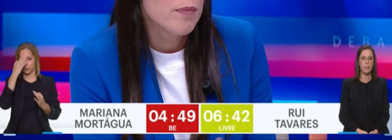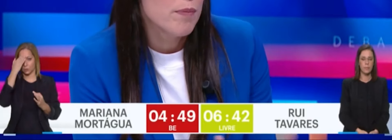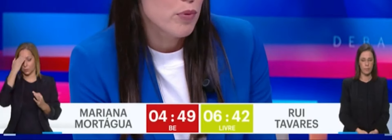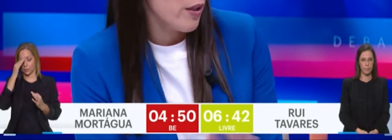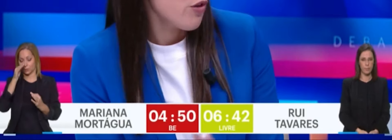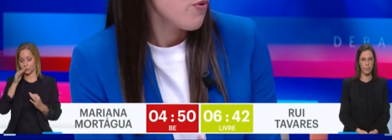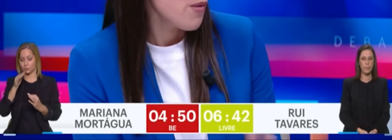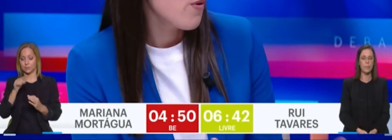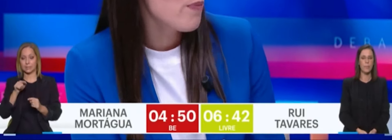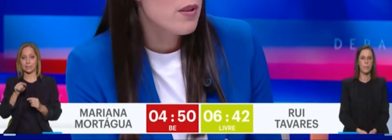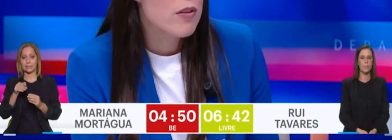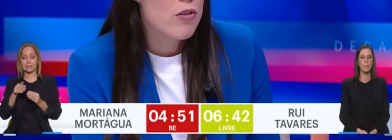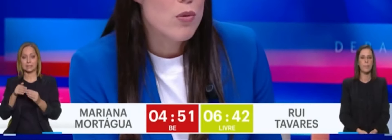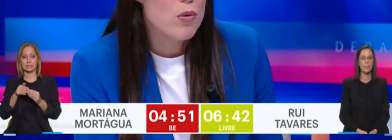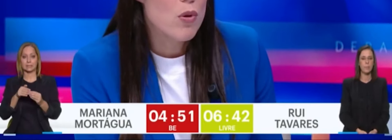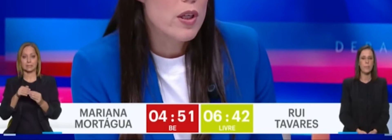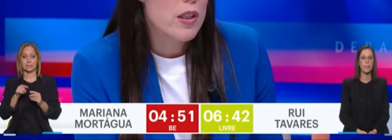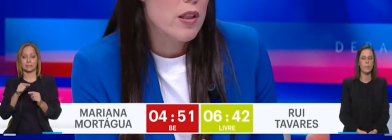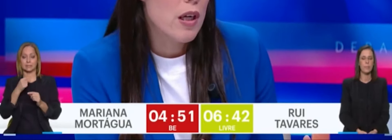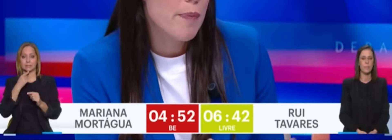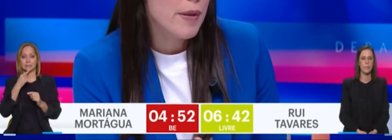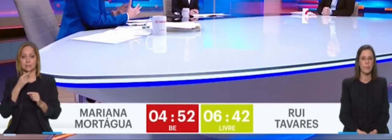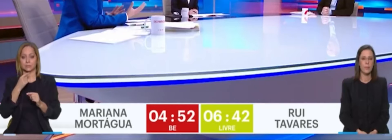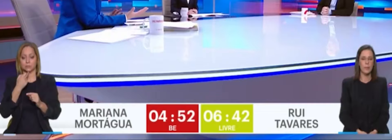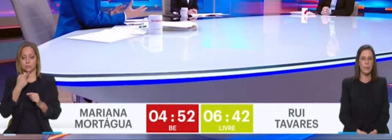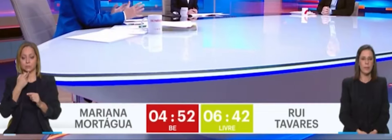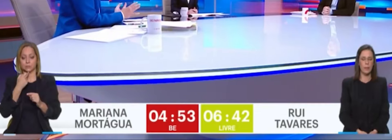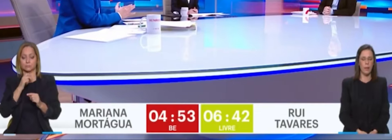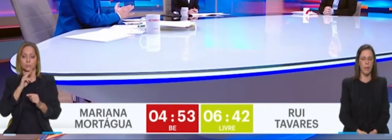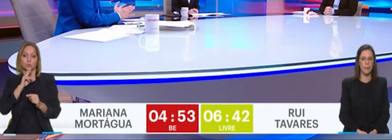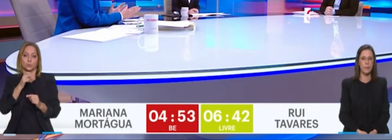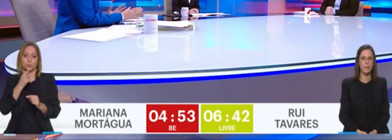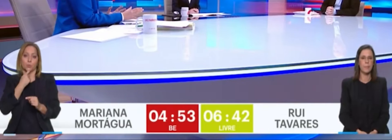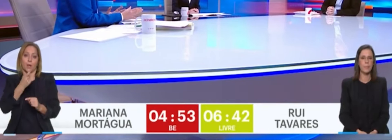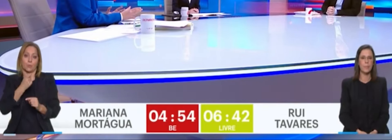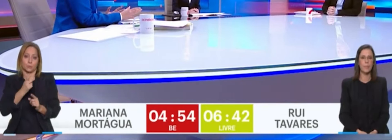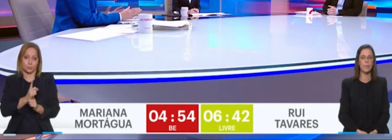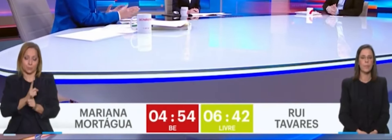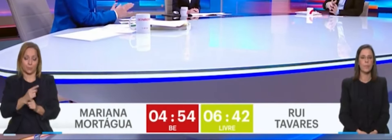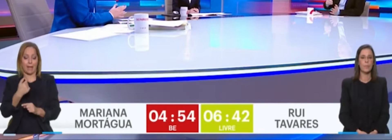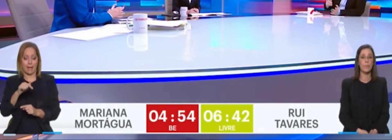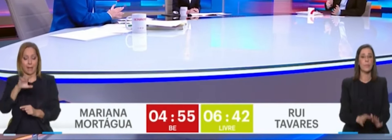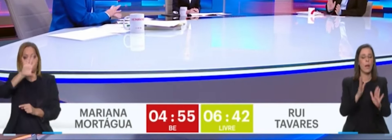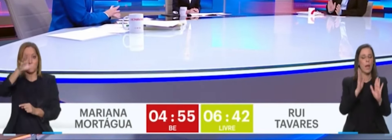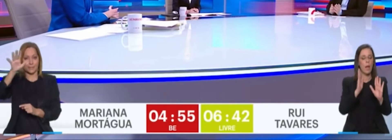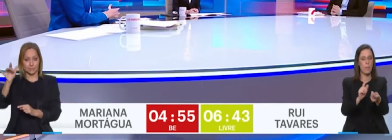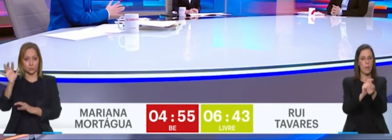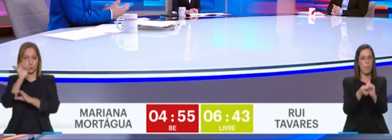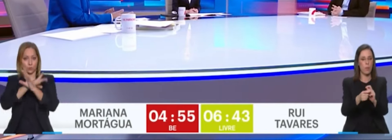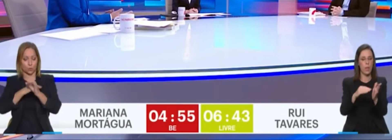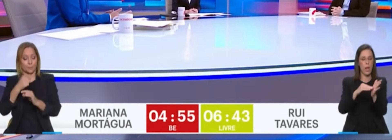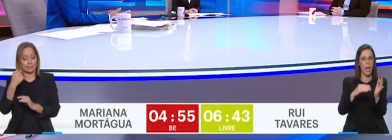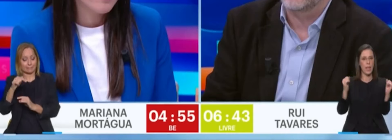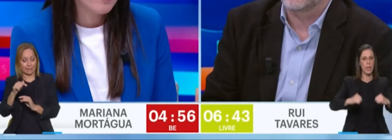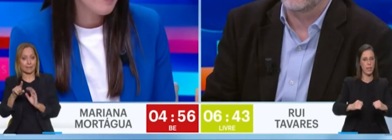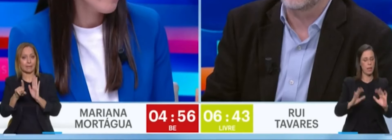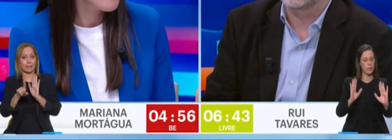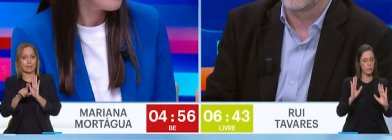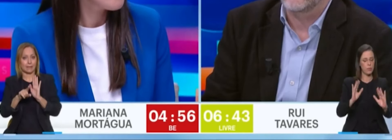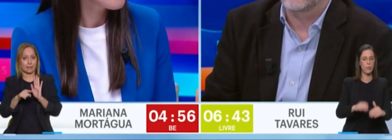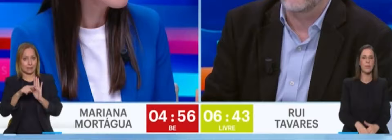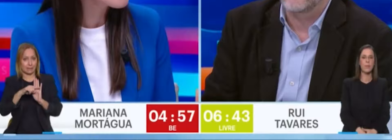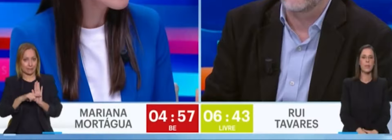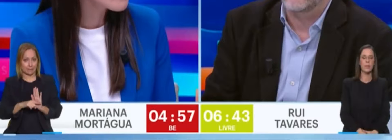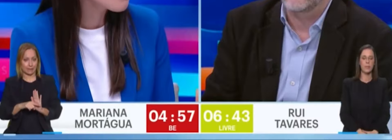por por dar a resposta à própria questão que coloca H países da União Europeia que tem esta esta medida é preciso mudar os tratados Malta e Dinamarca